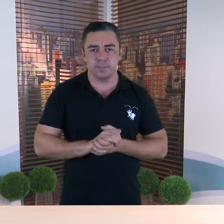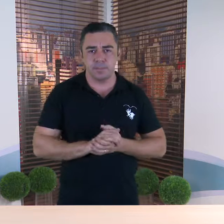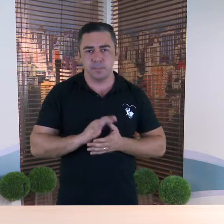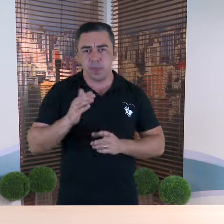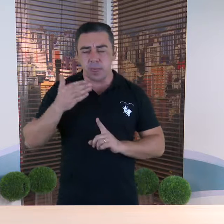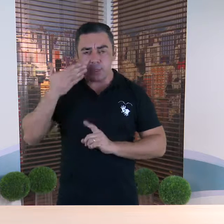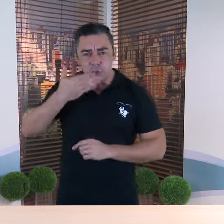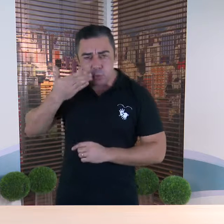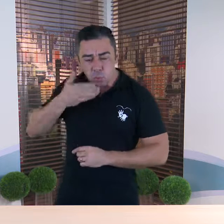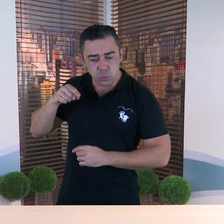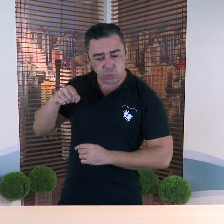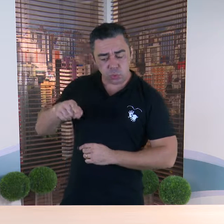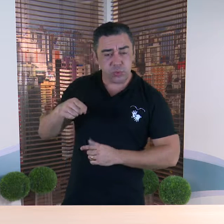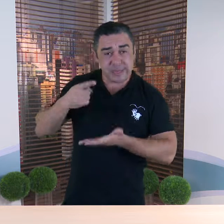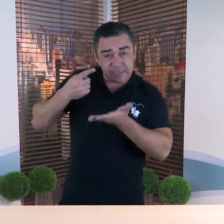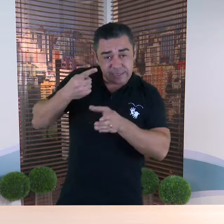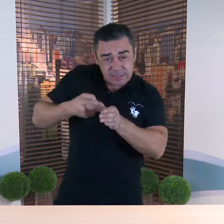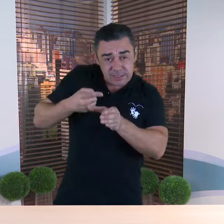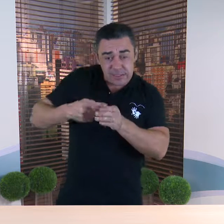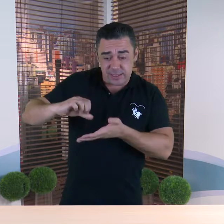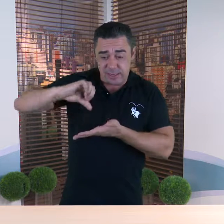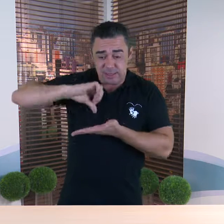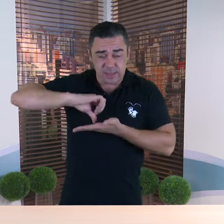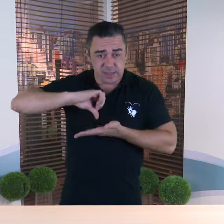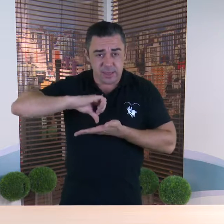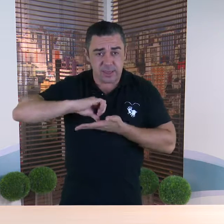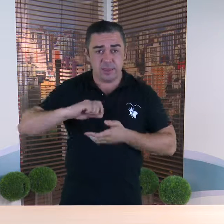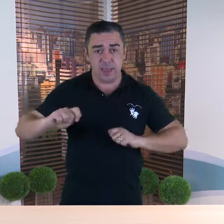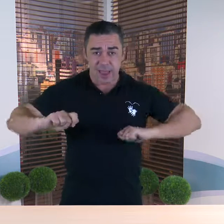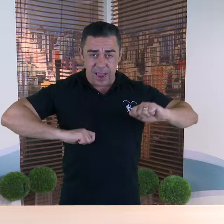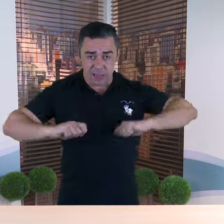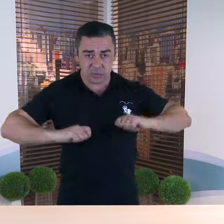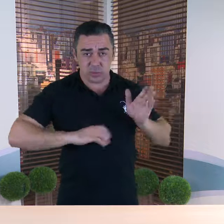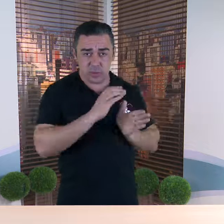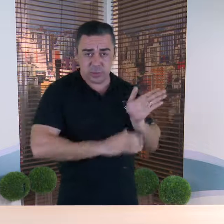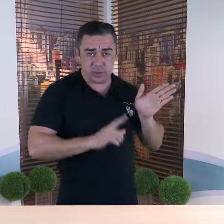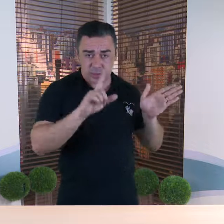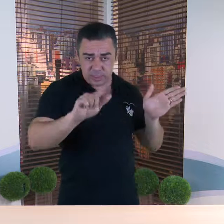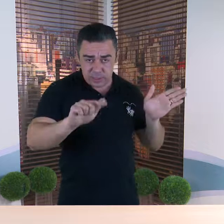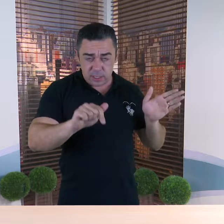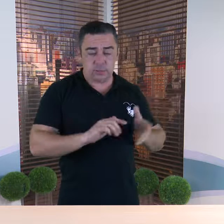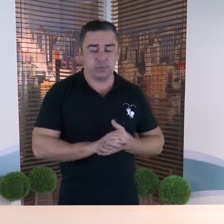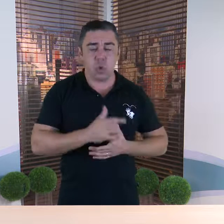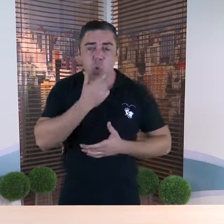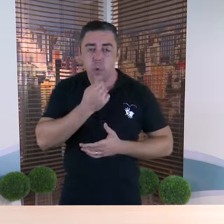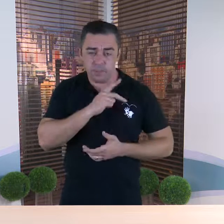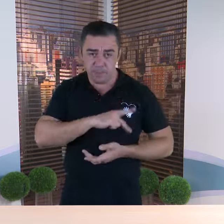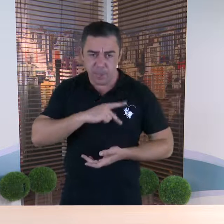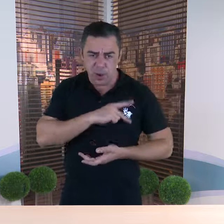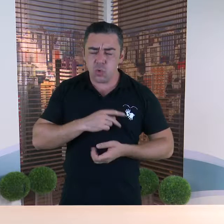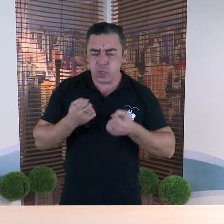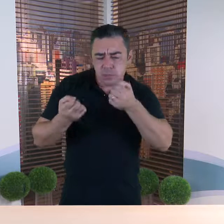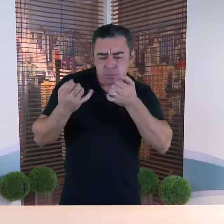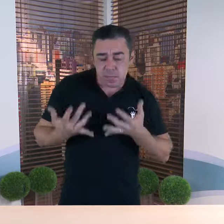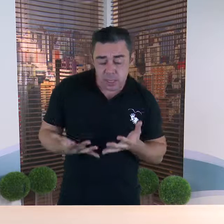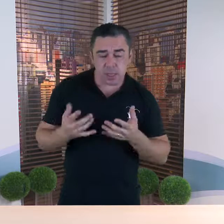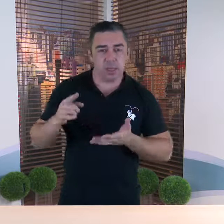No discurso aos atenienses, no Areópago, em Atos 17, Paulo apela àquilo que